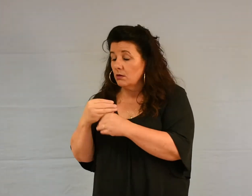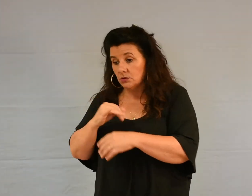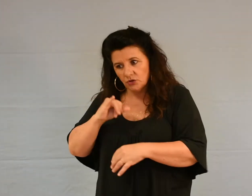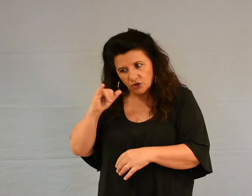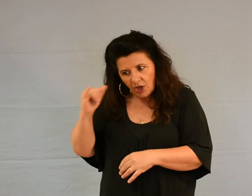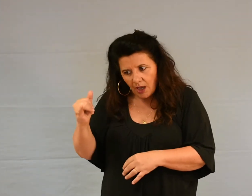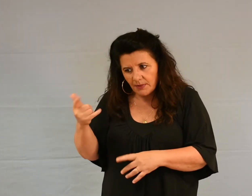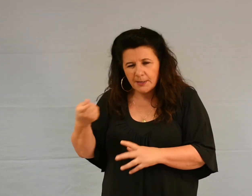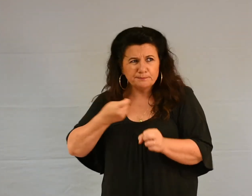à personne,